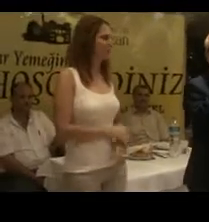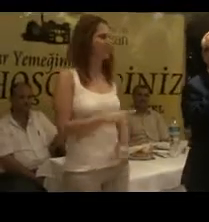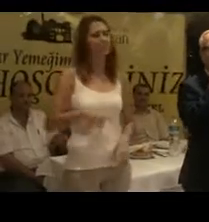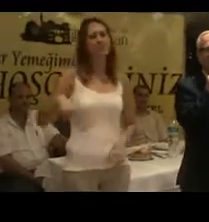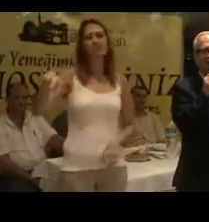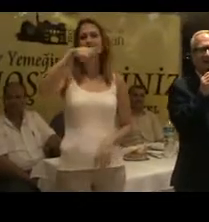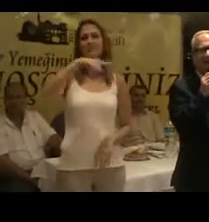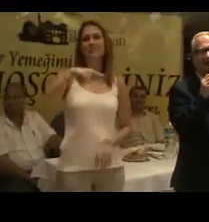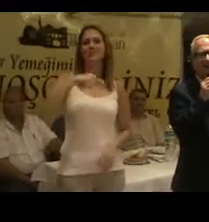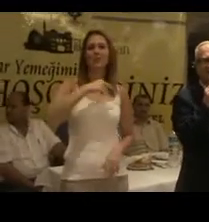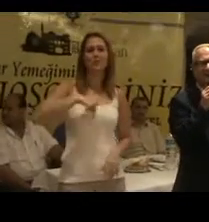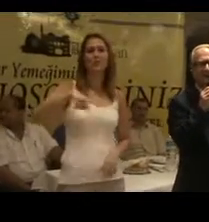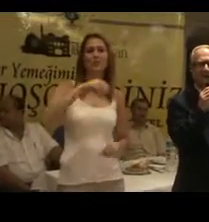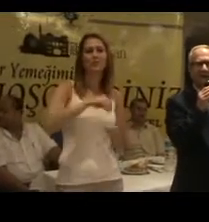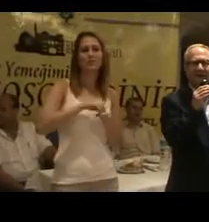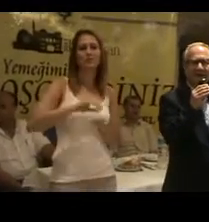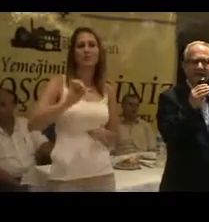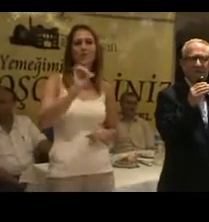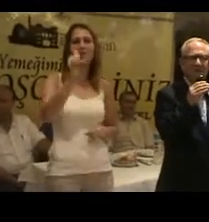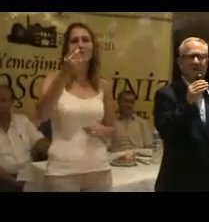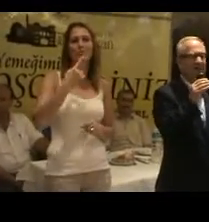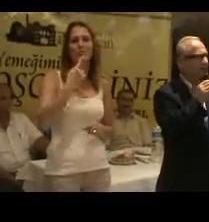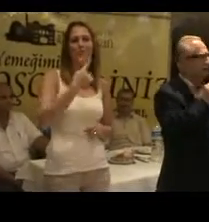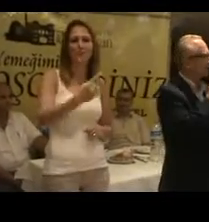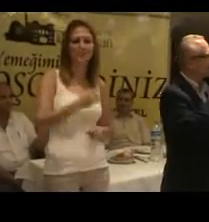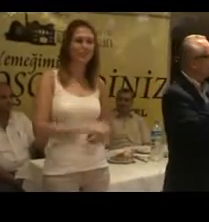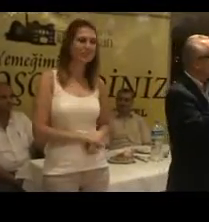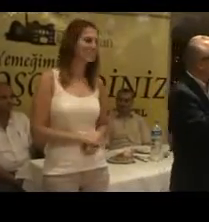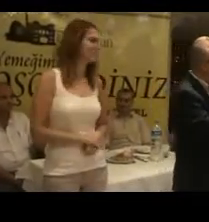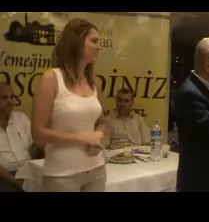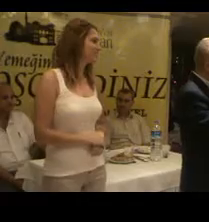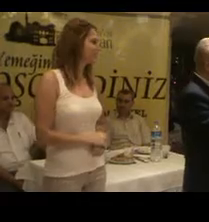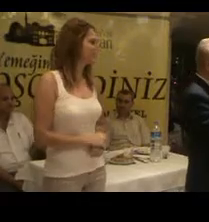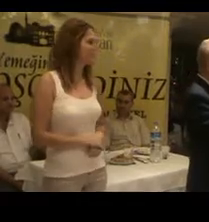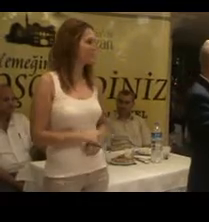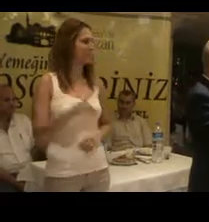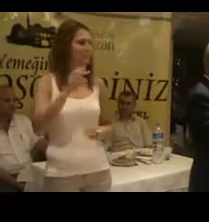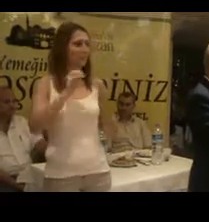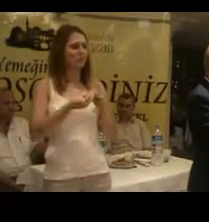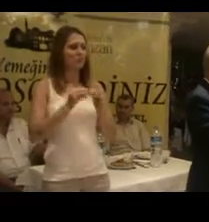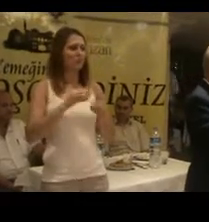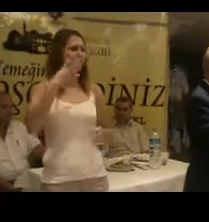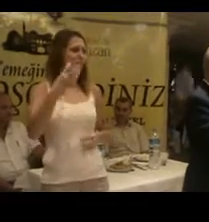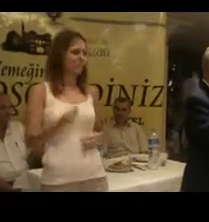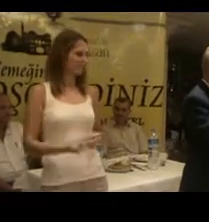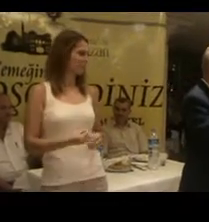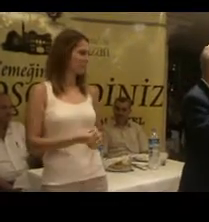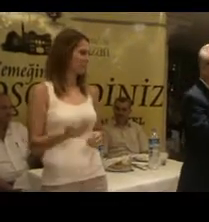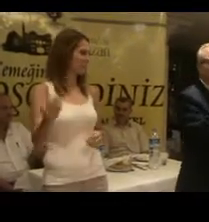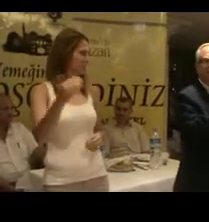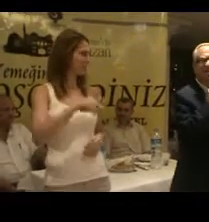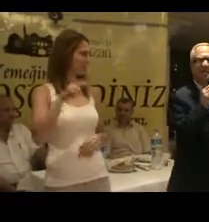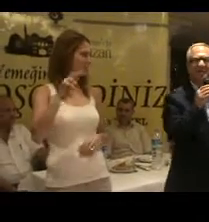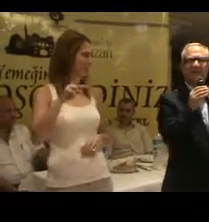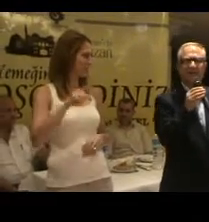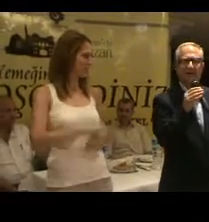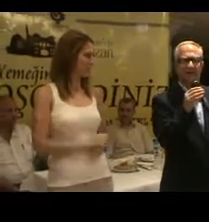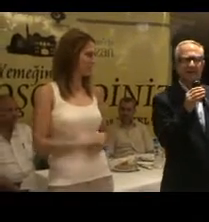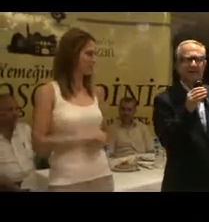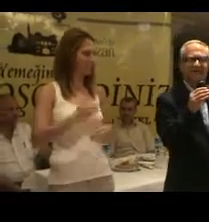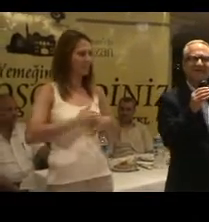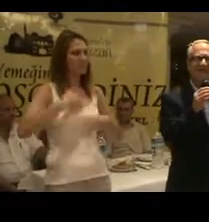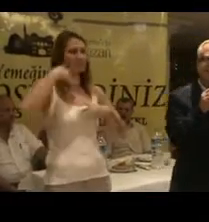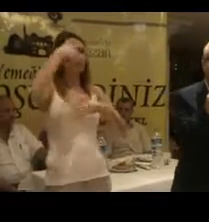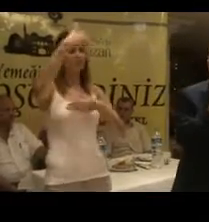en değerli varlıklar. Herhangi bir sıkıntınız olduğunda nasıl geliyorsanız bugüne kadar dışarıda